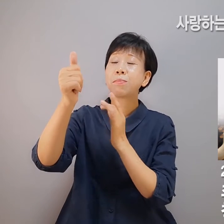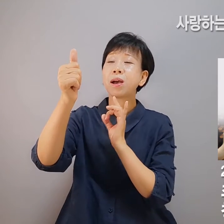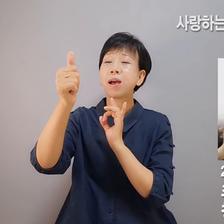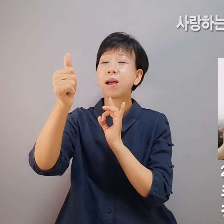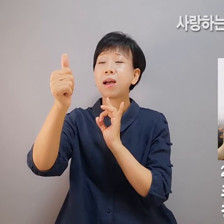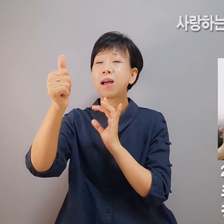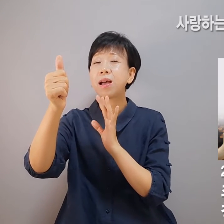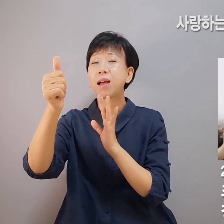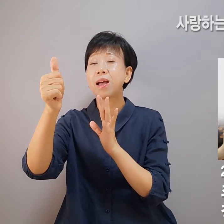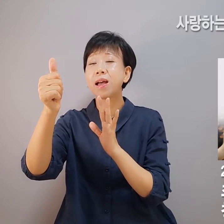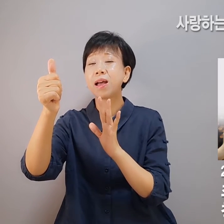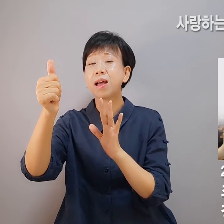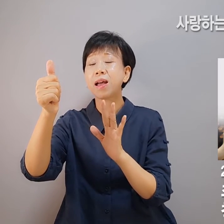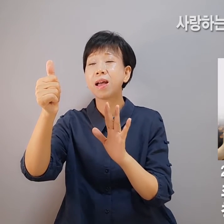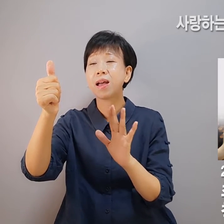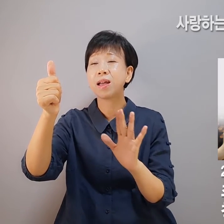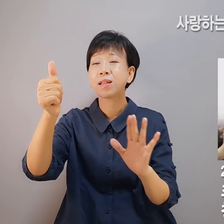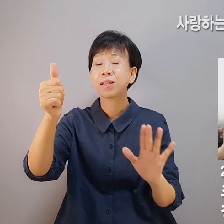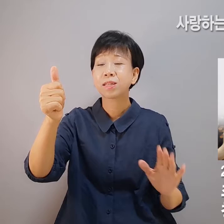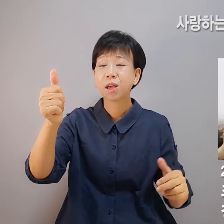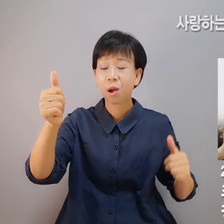주님만